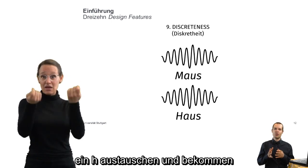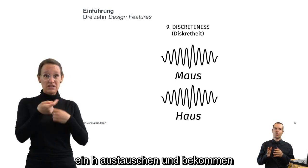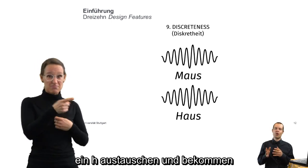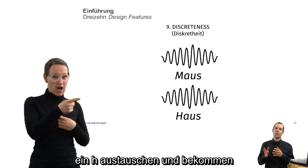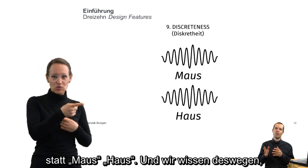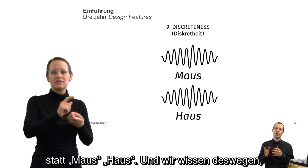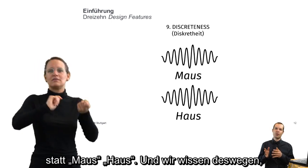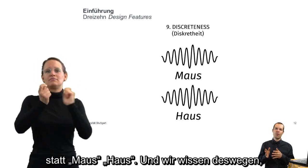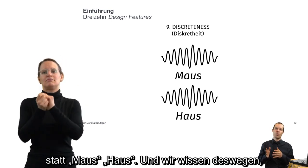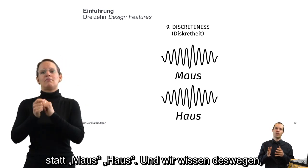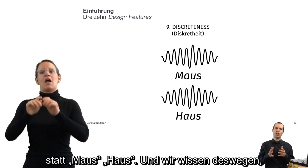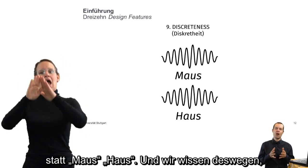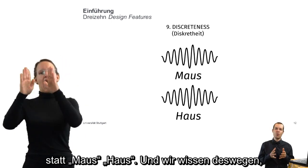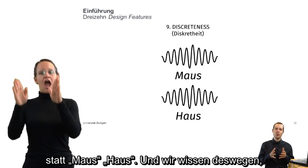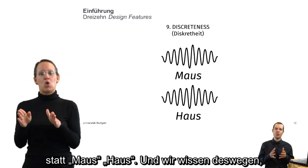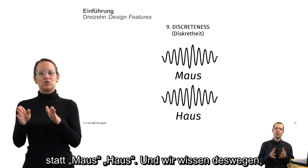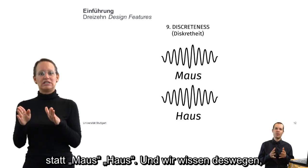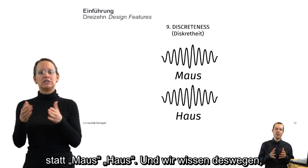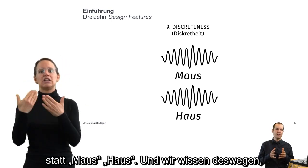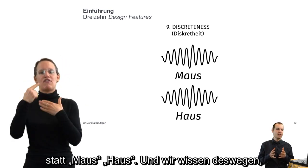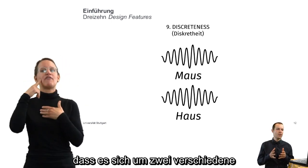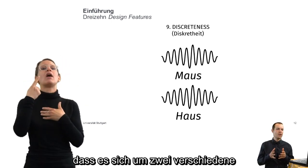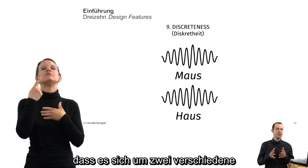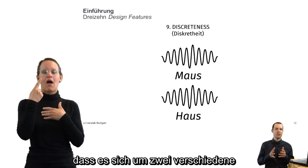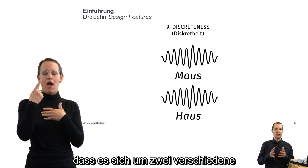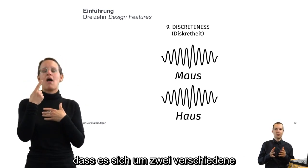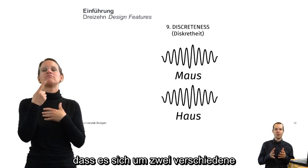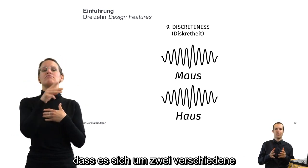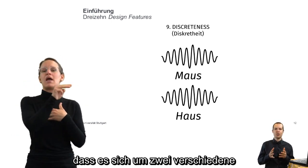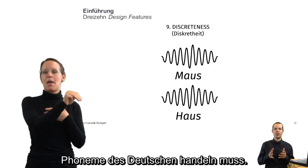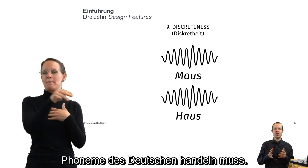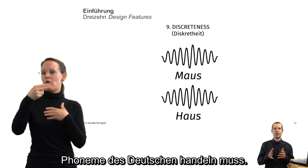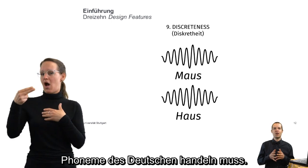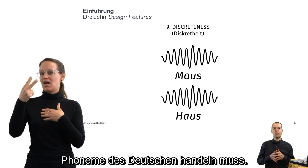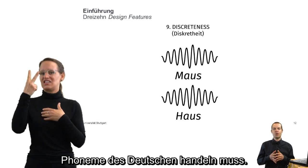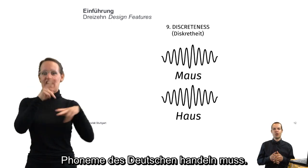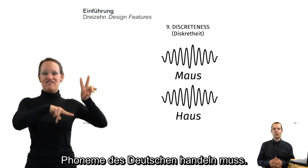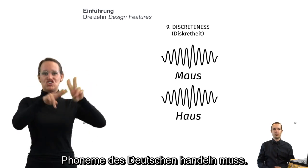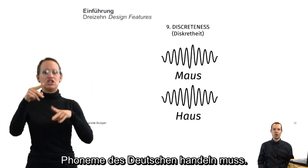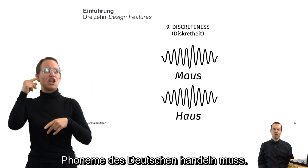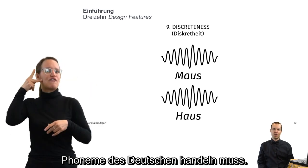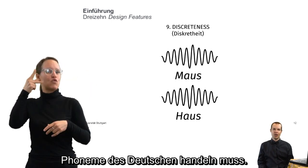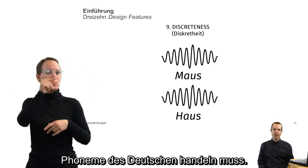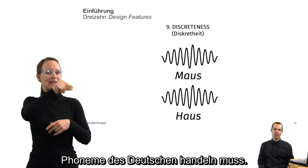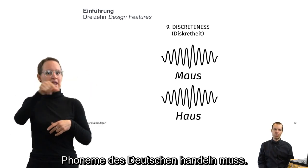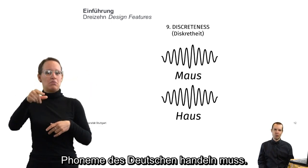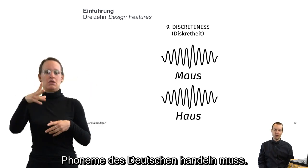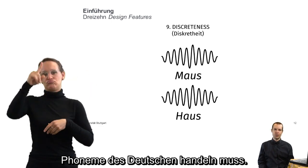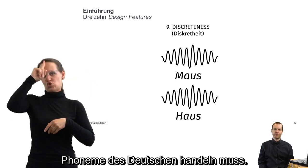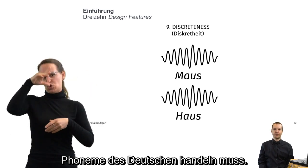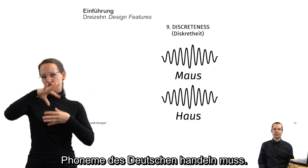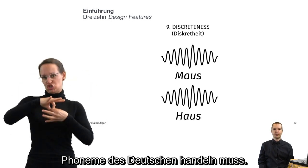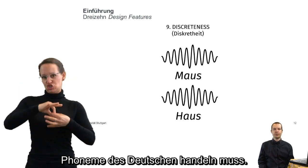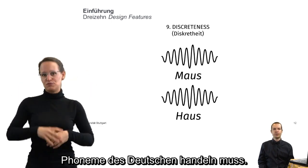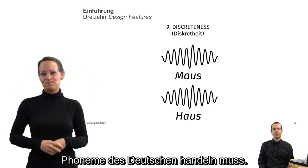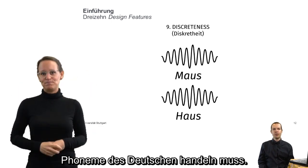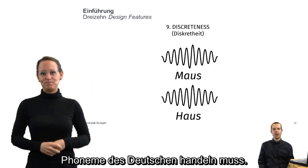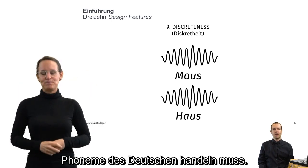austauschen und bekommen statt Maus Haus. Und wir wissen deswegen, dass es sich um zwei verschiedene Phoneme des Deutschen handeln muss.